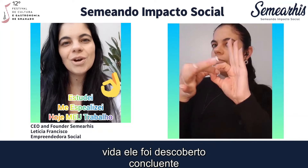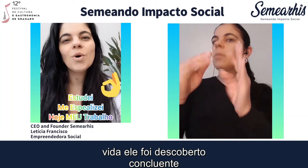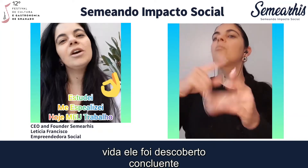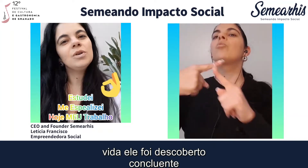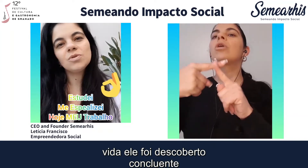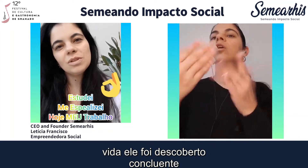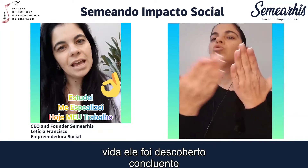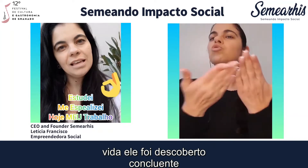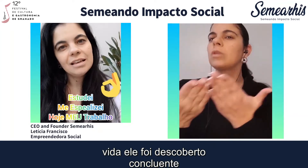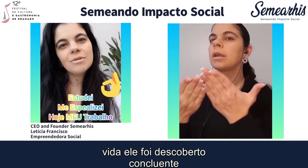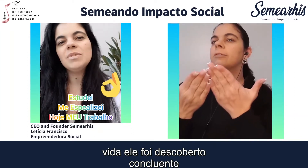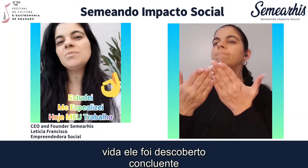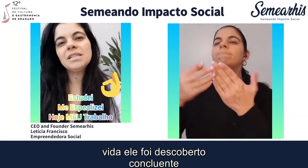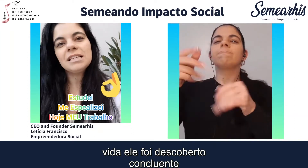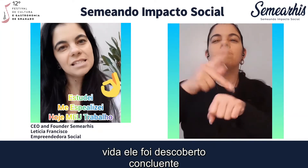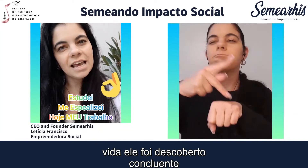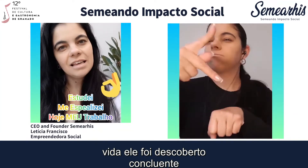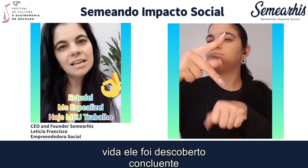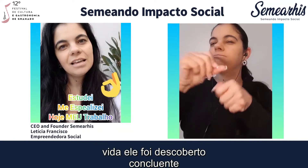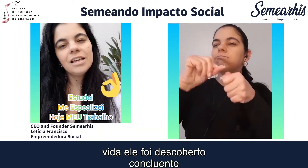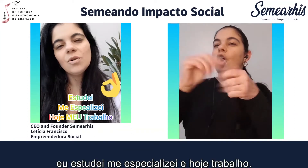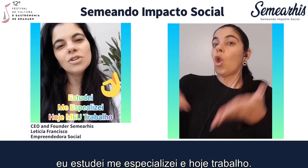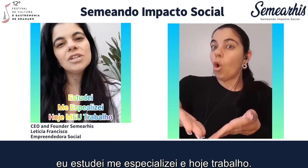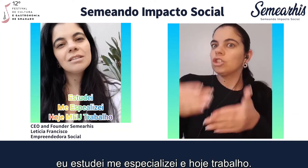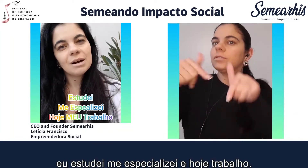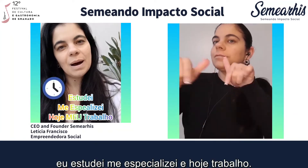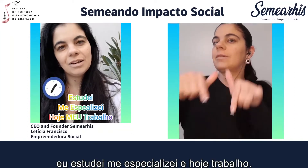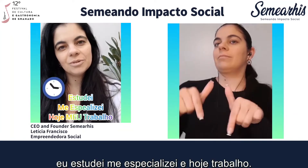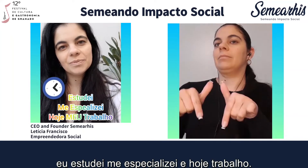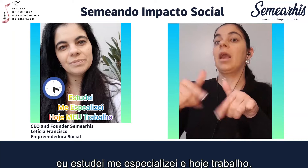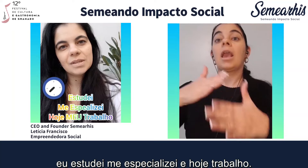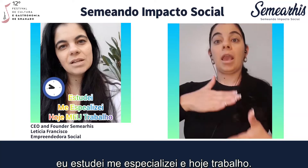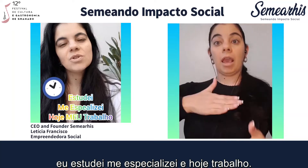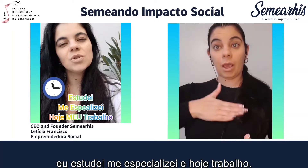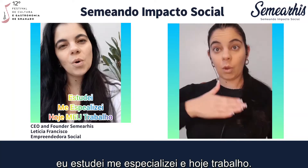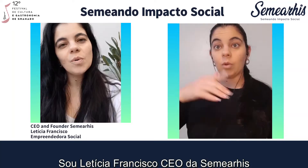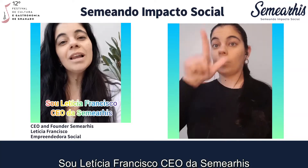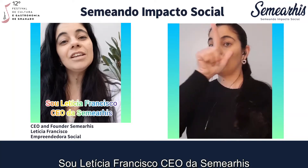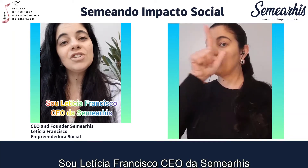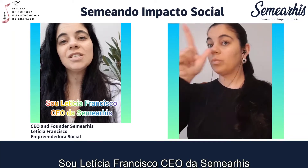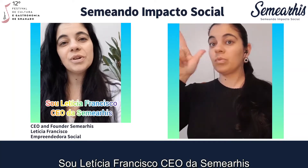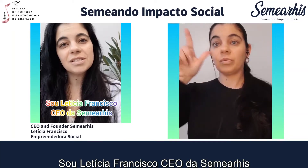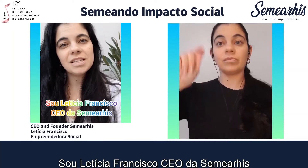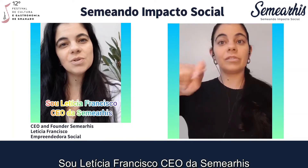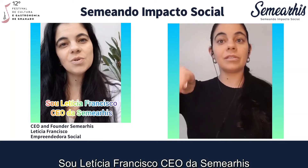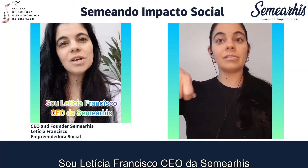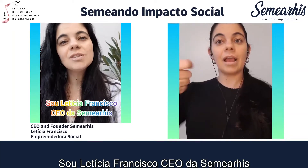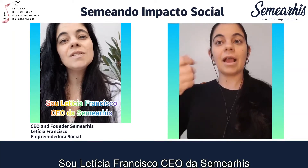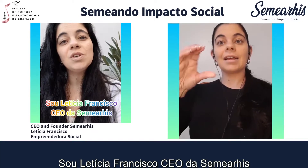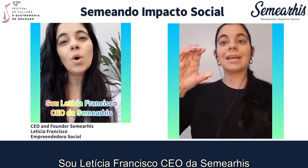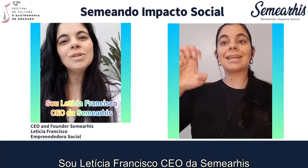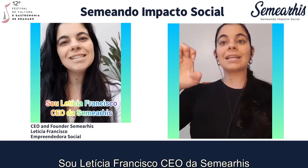Congruente, eu estudei, me especializei e hoje trabalho. Sou Letícia